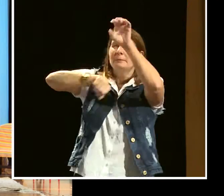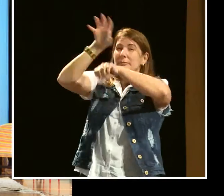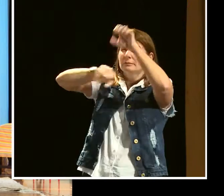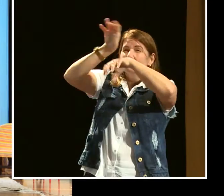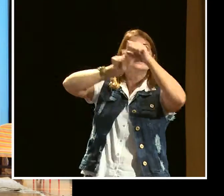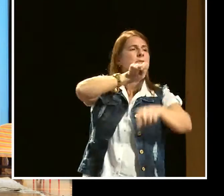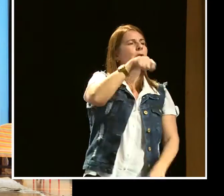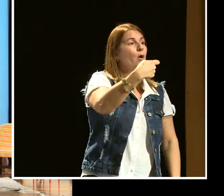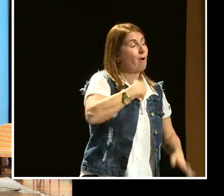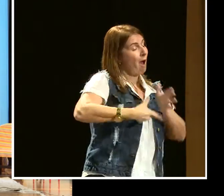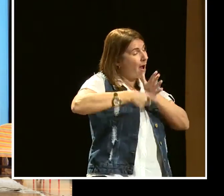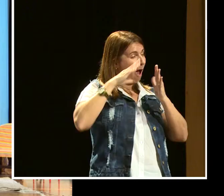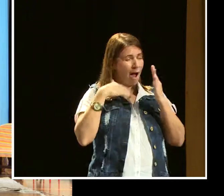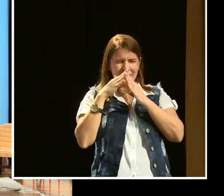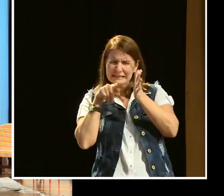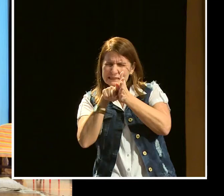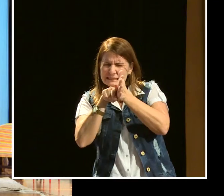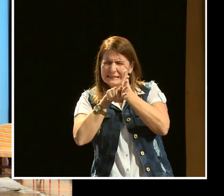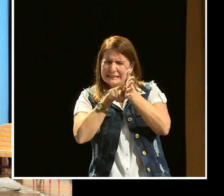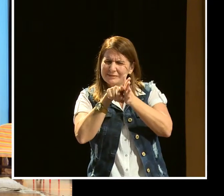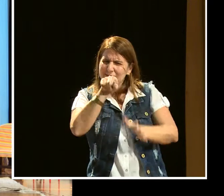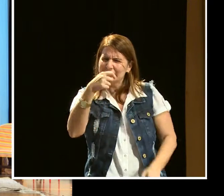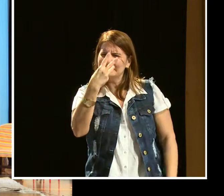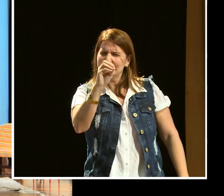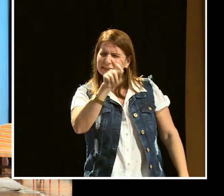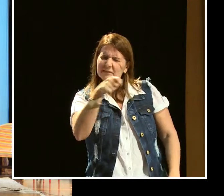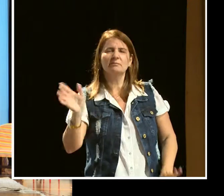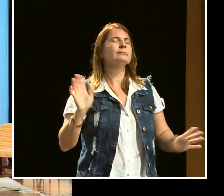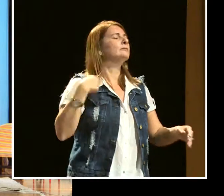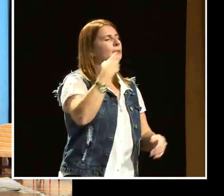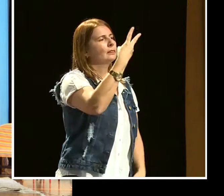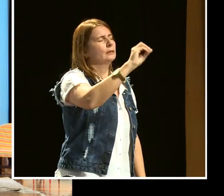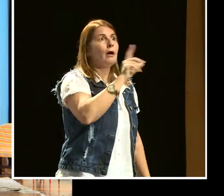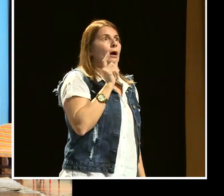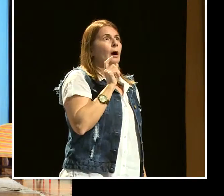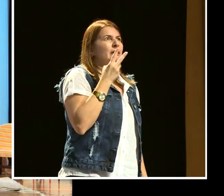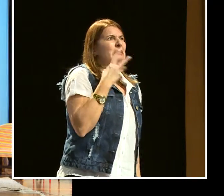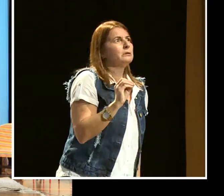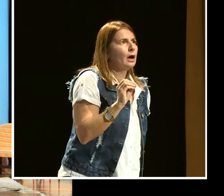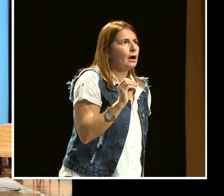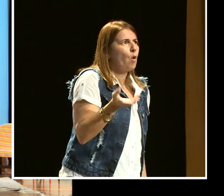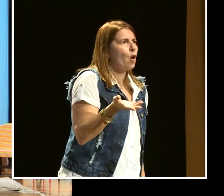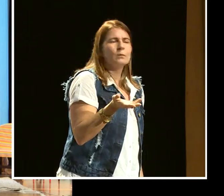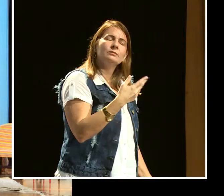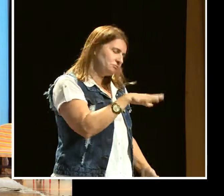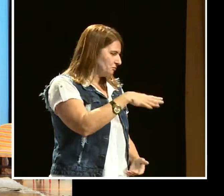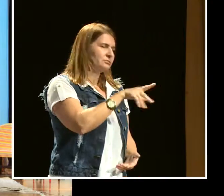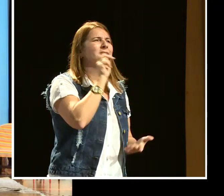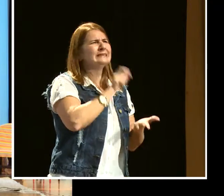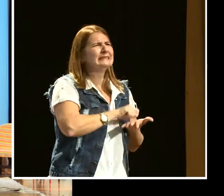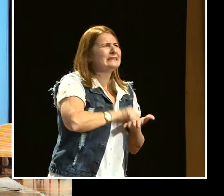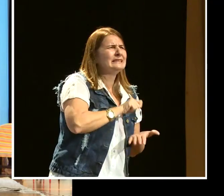sinais. E eu falava, procure um pouco do Valdo de Nóbrega, vai ler um pouquinho em língua de sinais para você poder ter uma melhor produção.